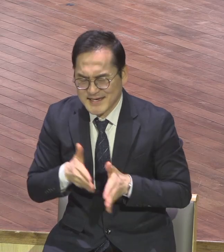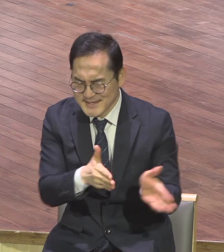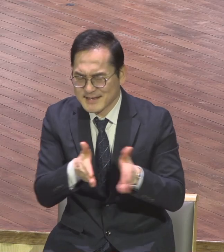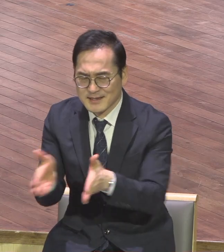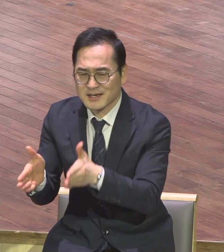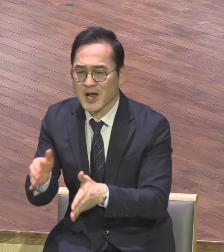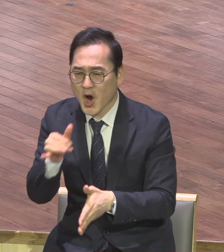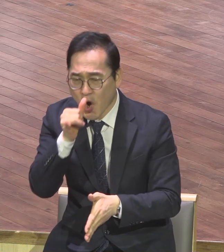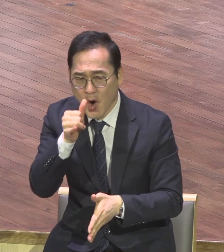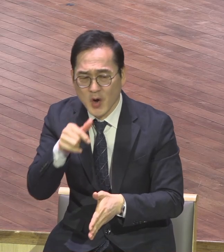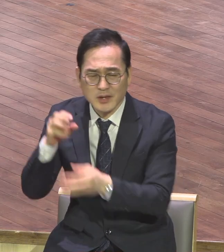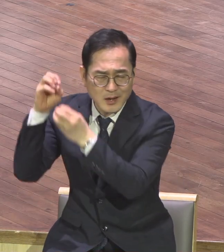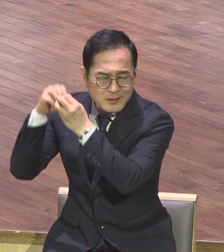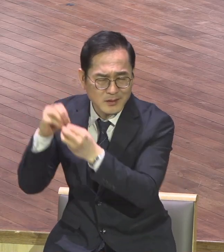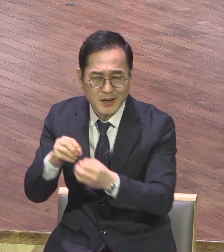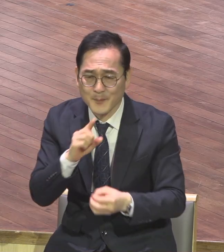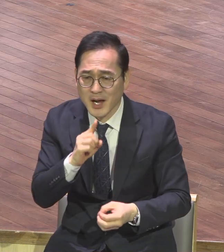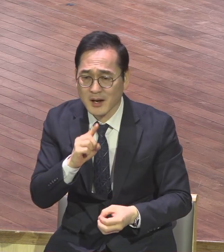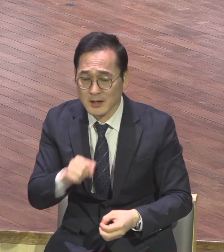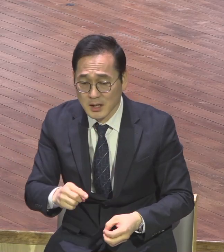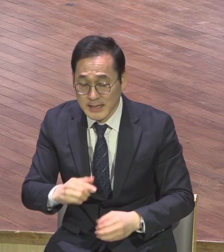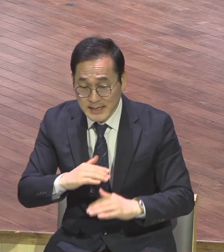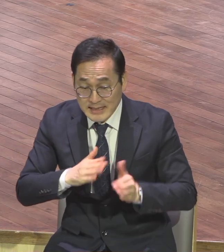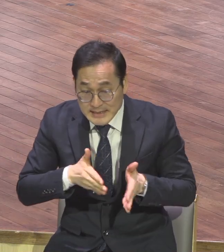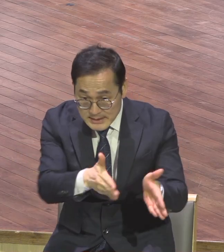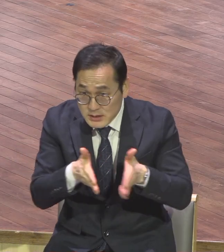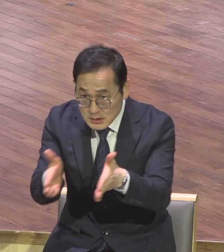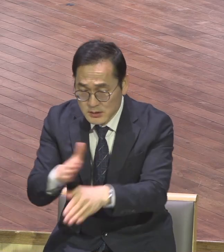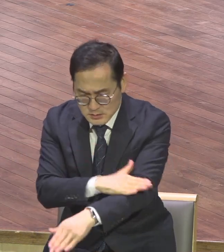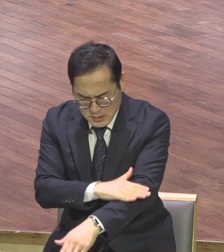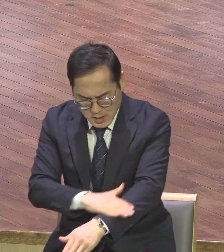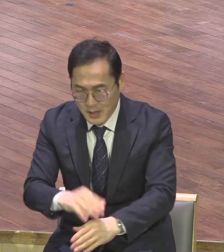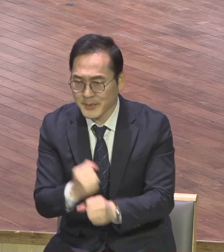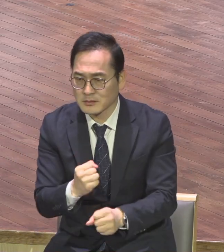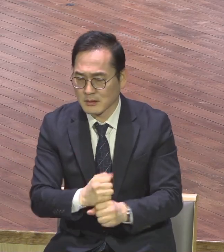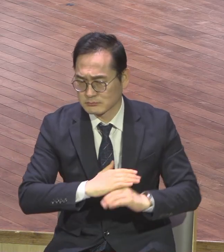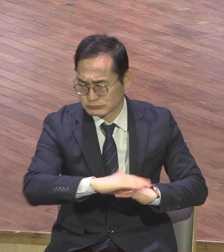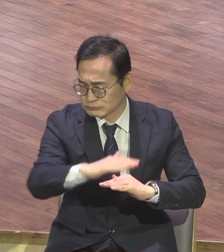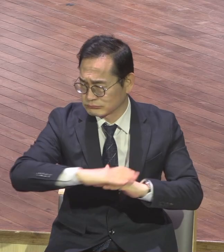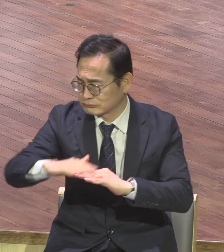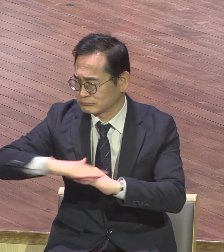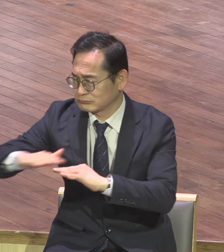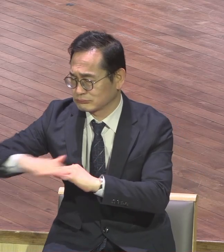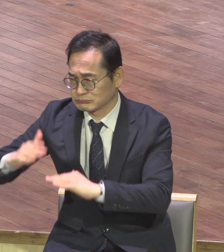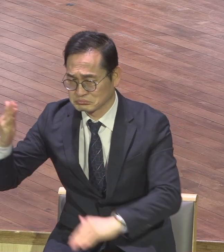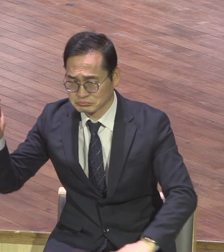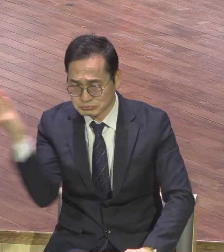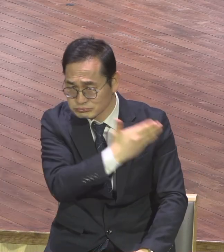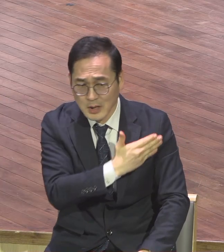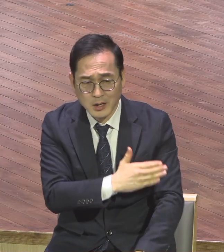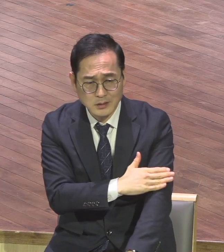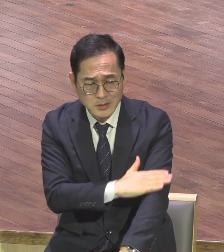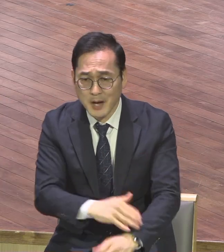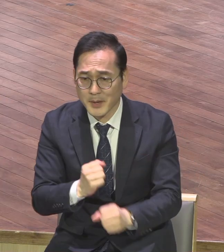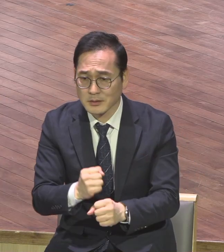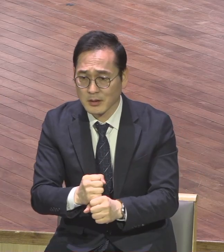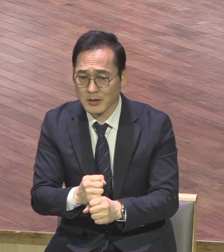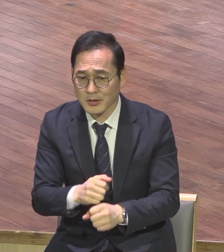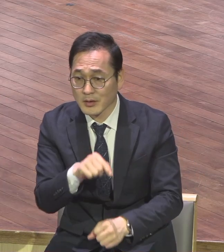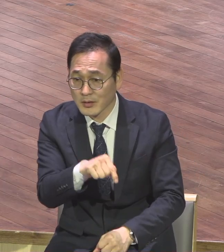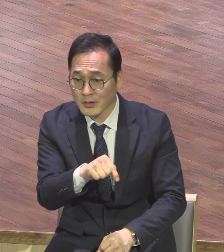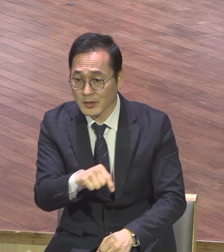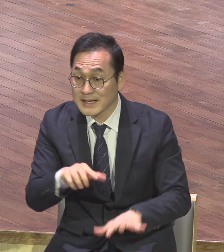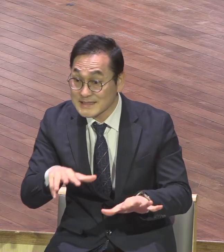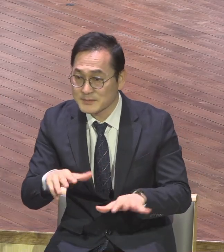닦아놨던지 지금도 2000년이 지난 지금도 그 당시에 닦아놓은 도로를 유럽에서는 지금도 그대로 쓰고